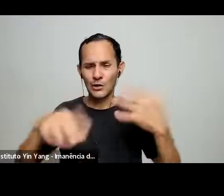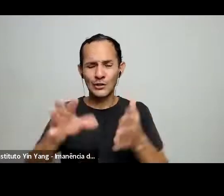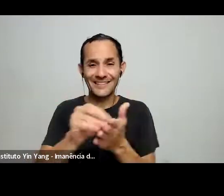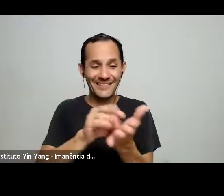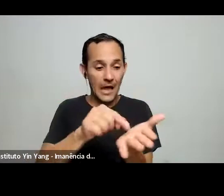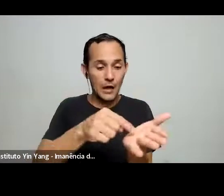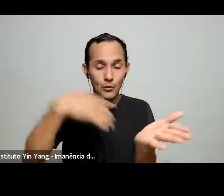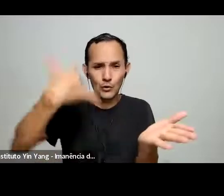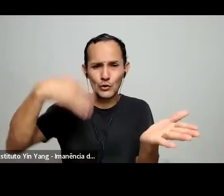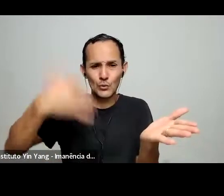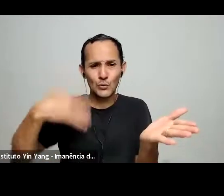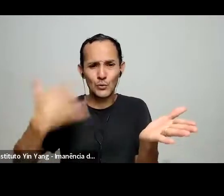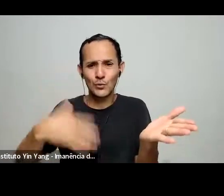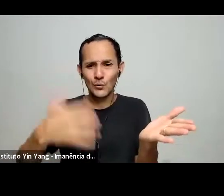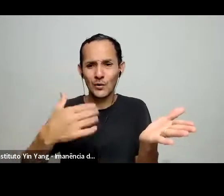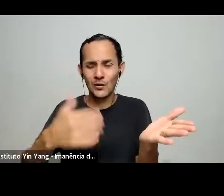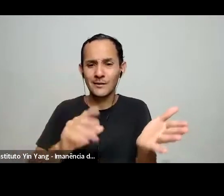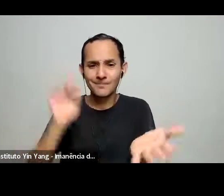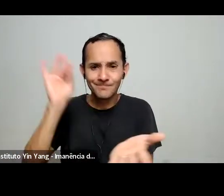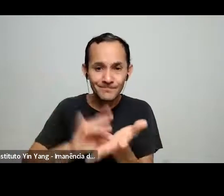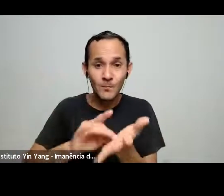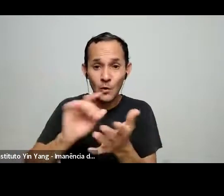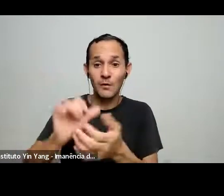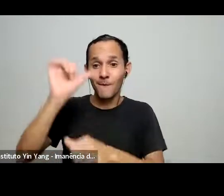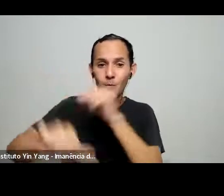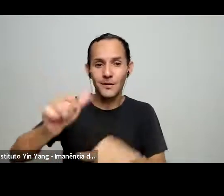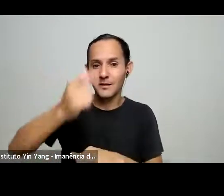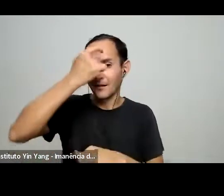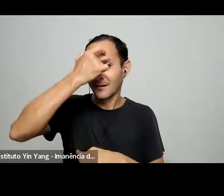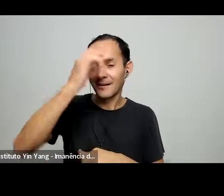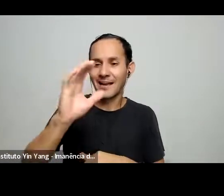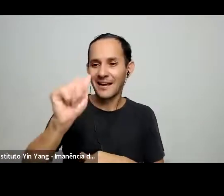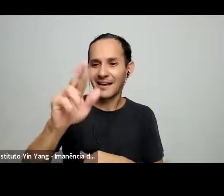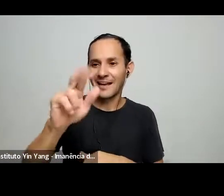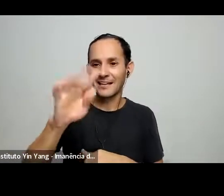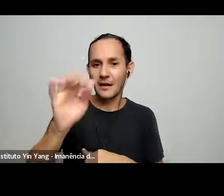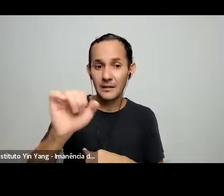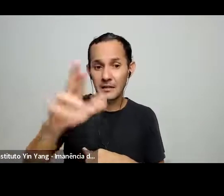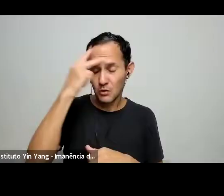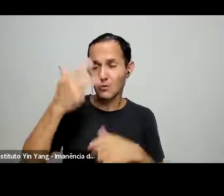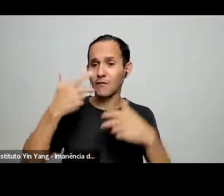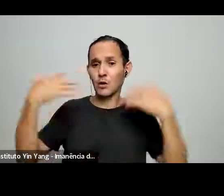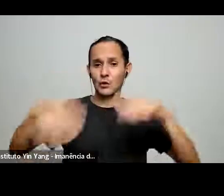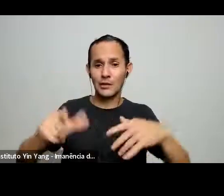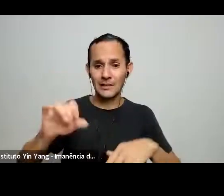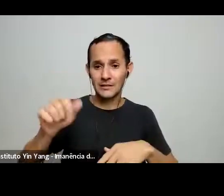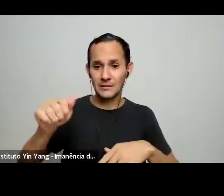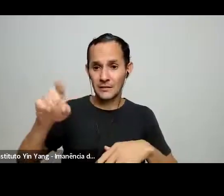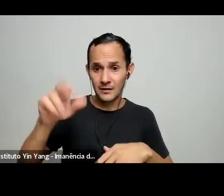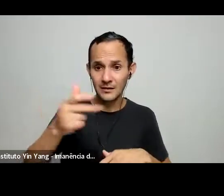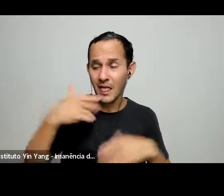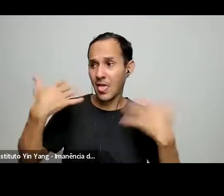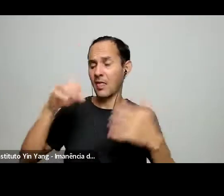impressionantes no nível de realmente mudança de caráter. Muitas pessoas dizem, nossa, a Lisandra está exagerando. Não estou,